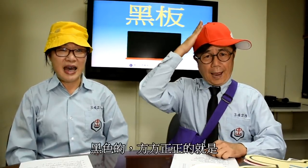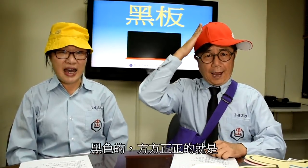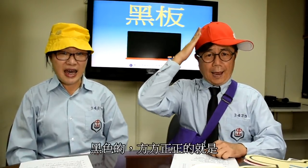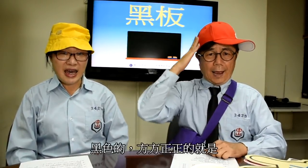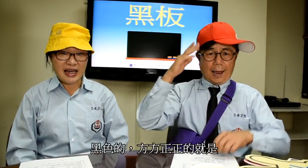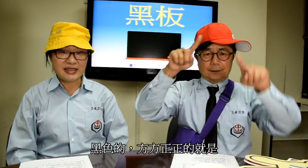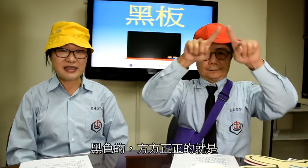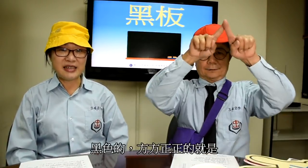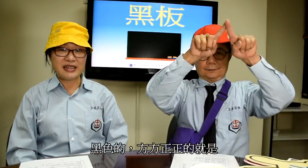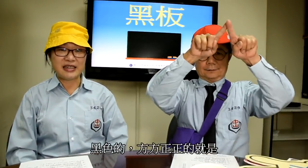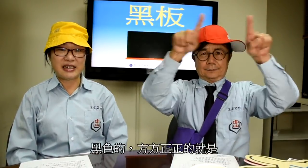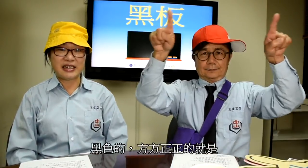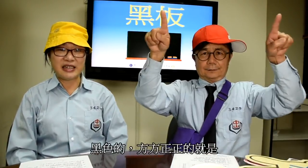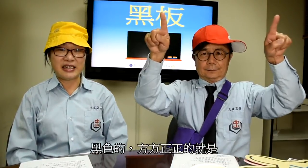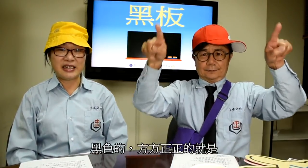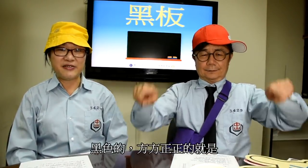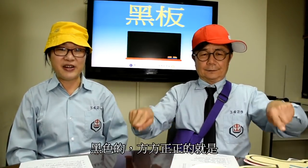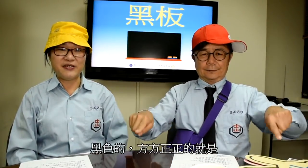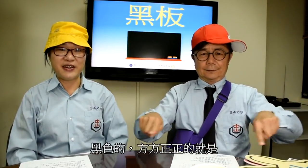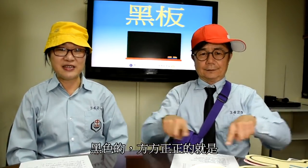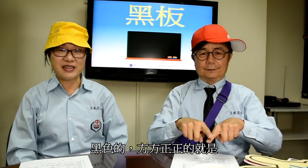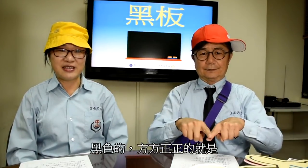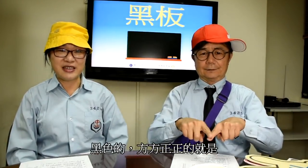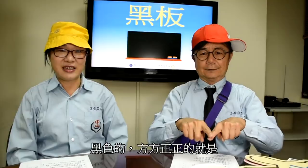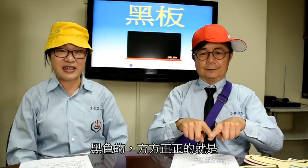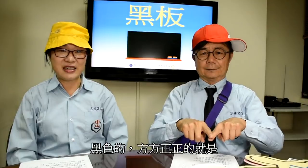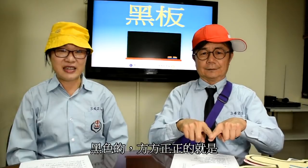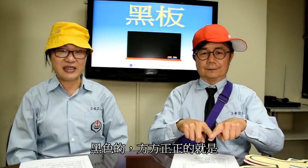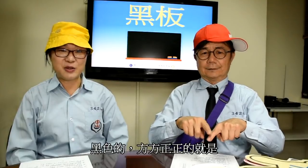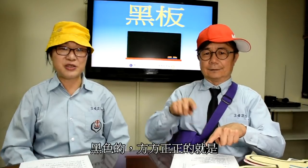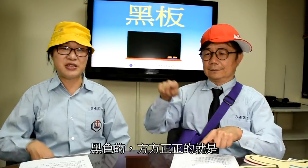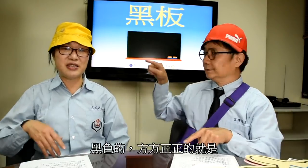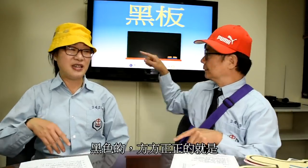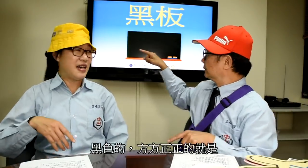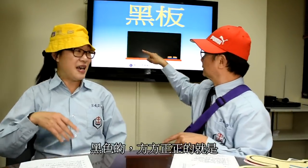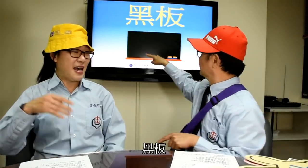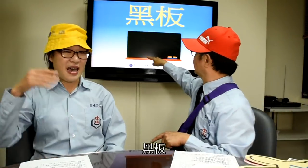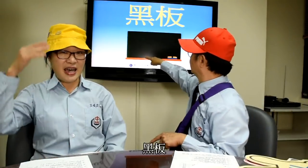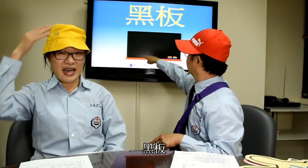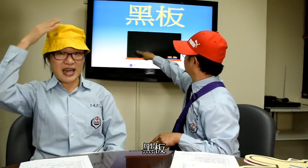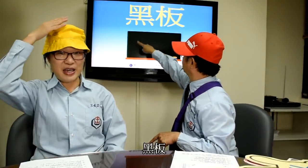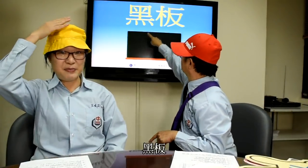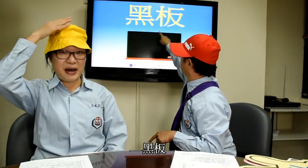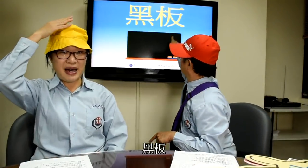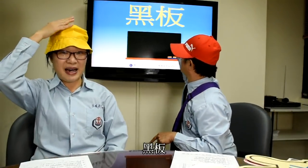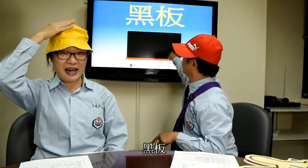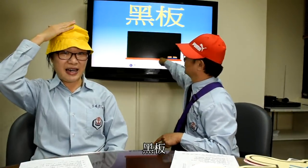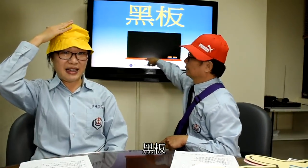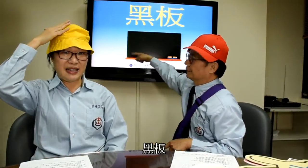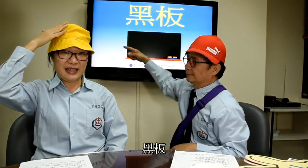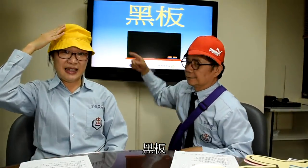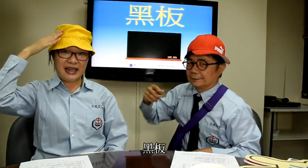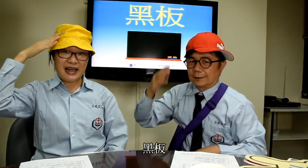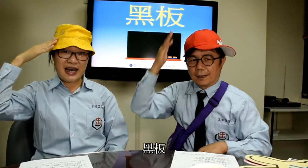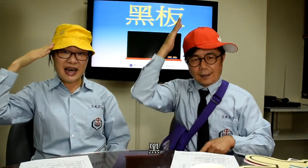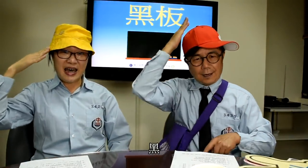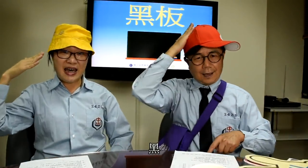黑色的方方正正的就是黑板，